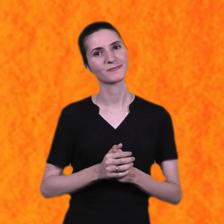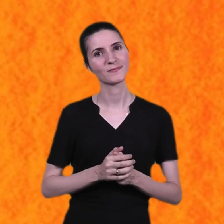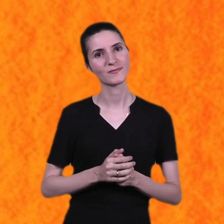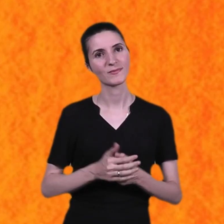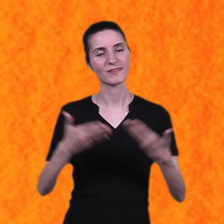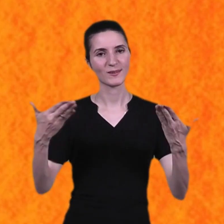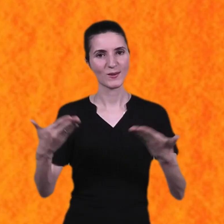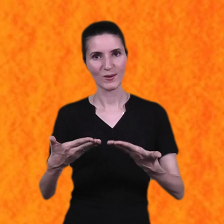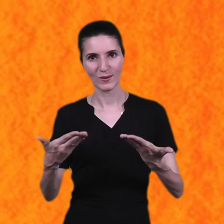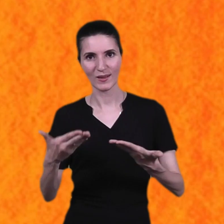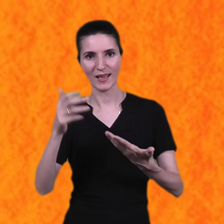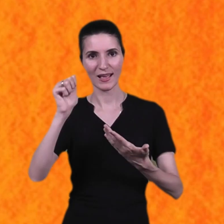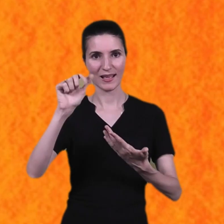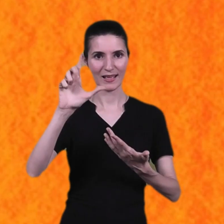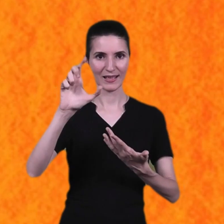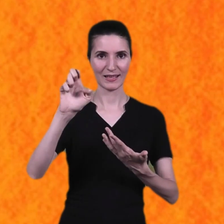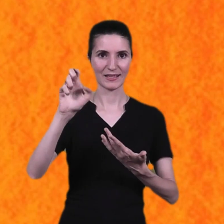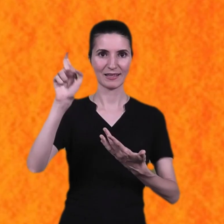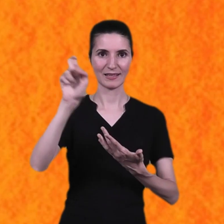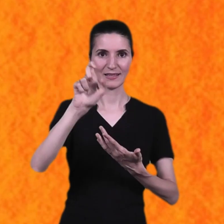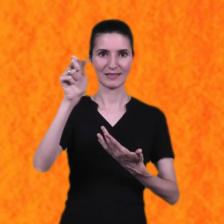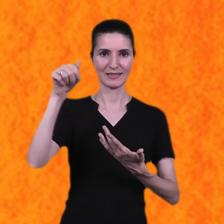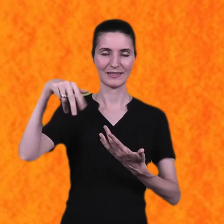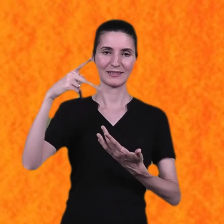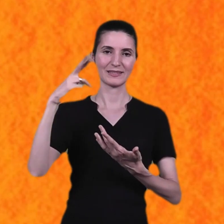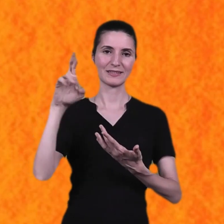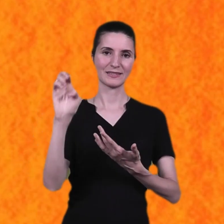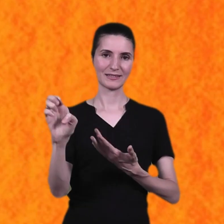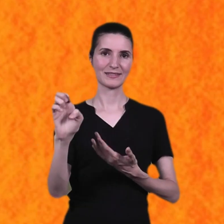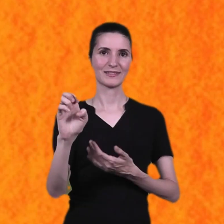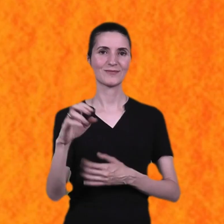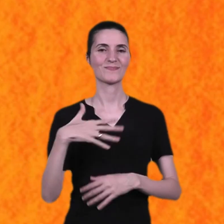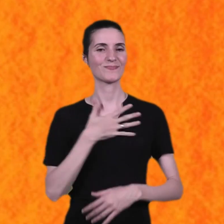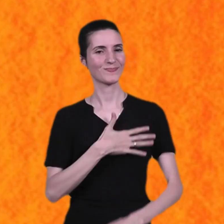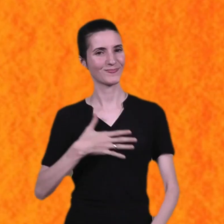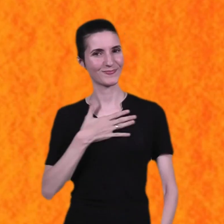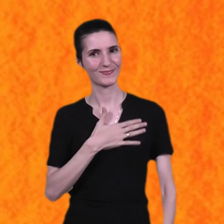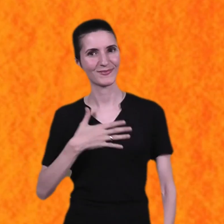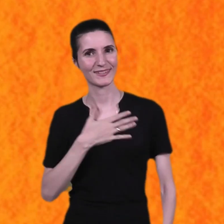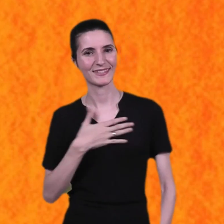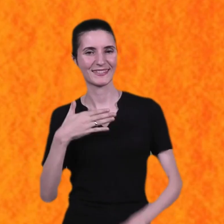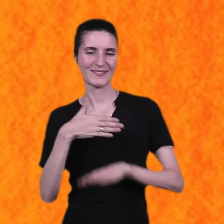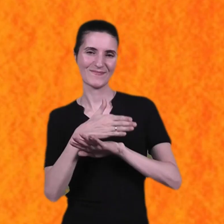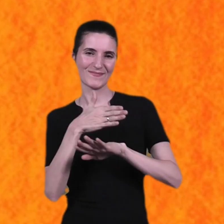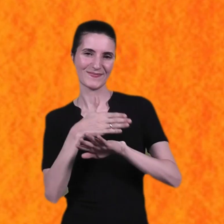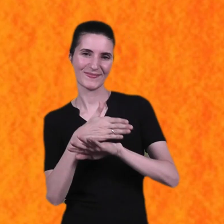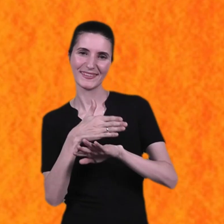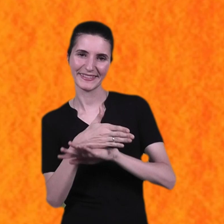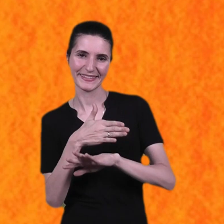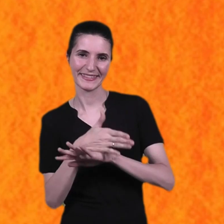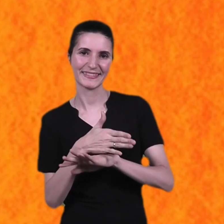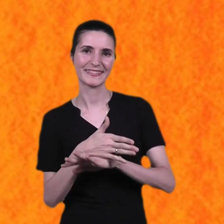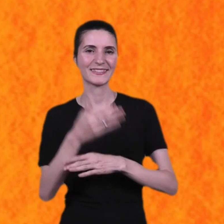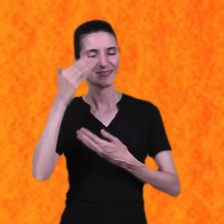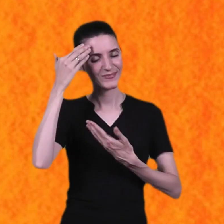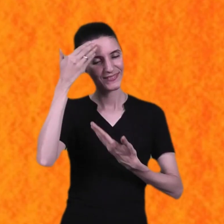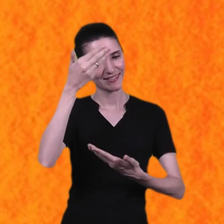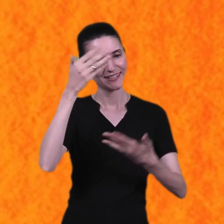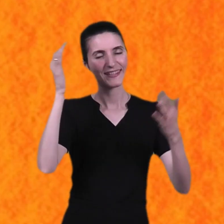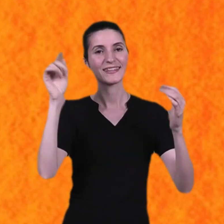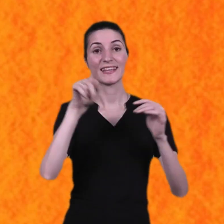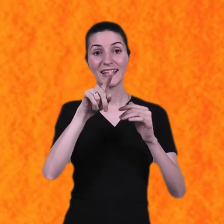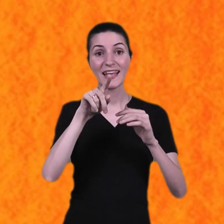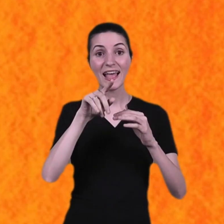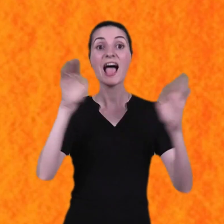Então, Alexandre, para mim é um imenso prazer estarmos juntos. Poxa, da mesma forma, eu fico